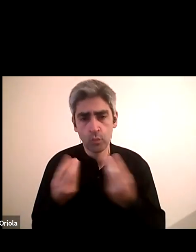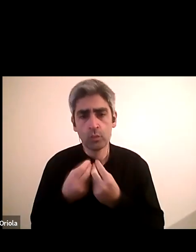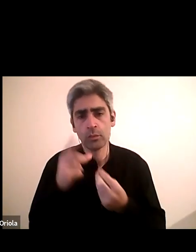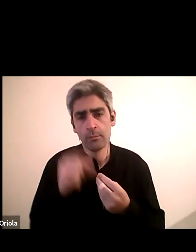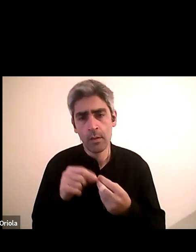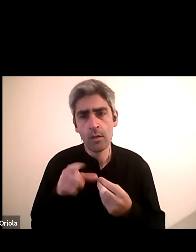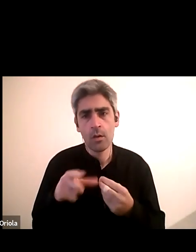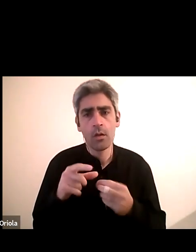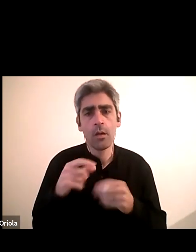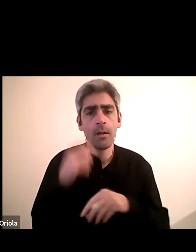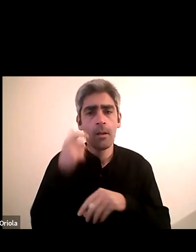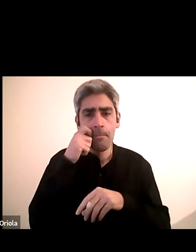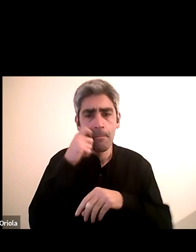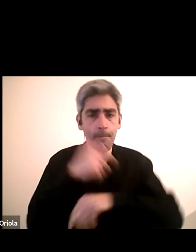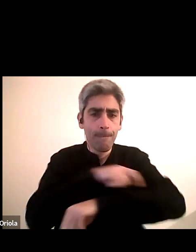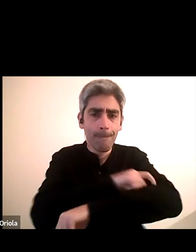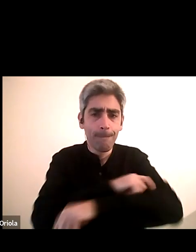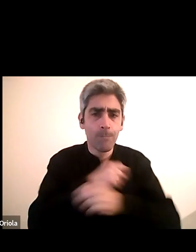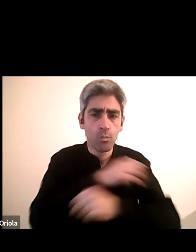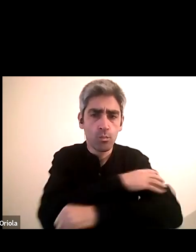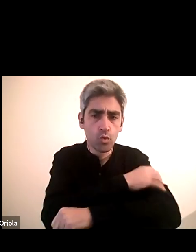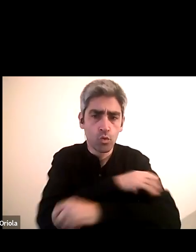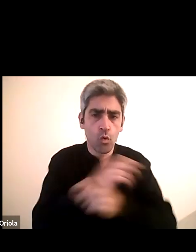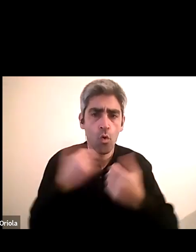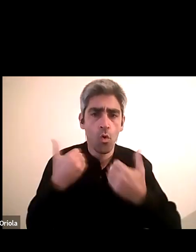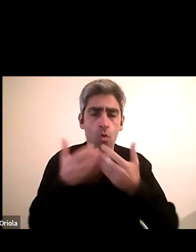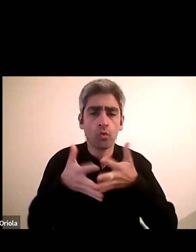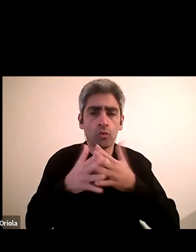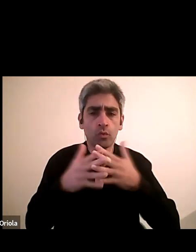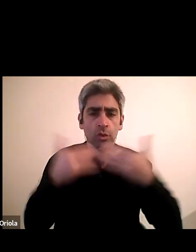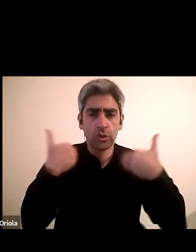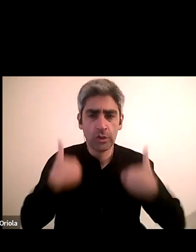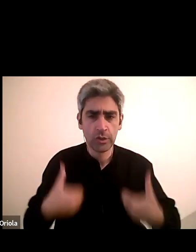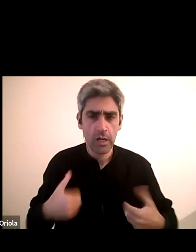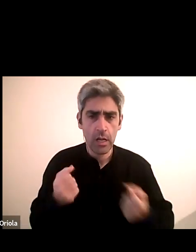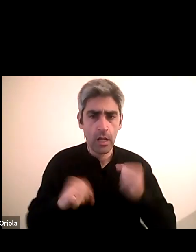as musculoesqueléticas em alguns setores de atividade. A inovação tecnológica,